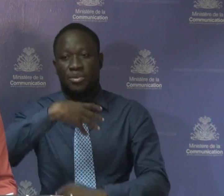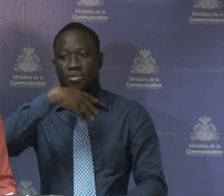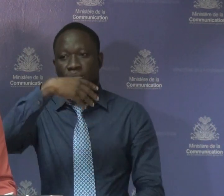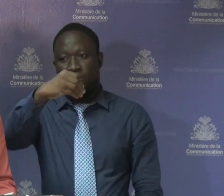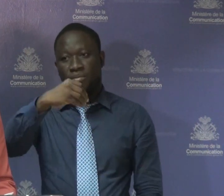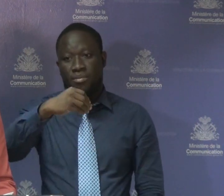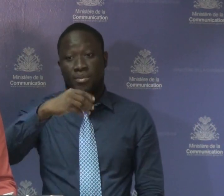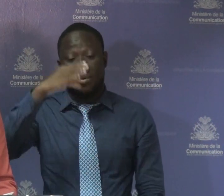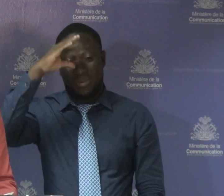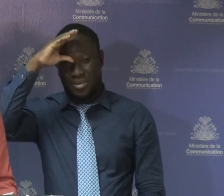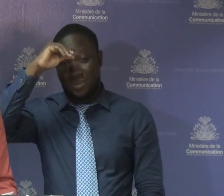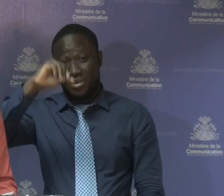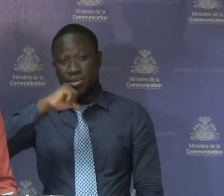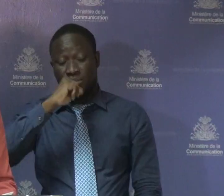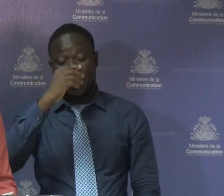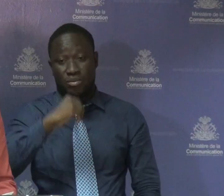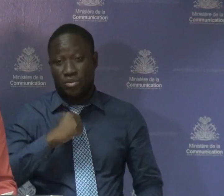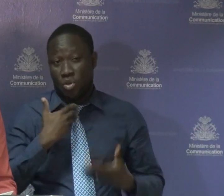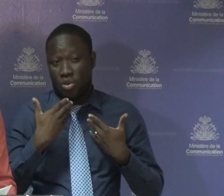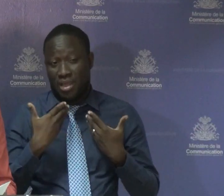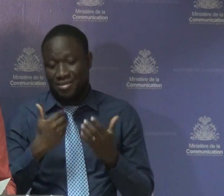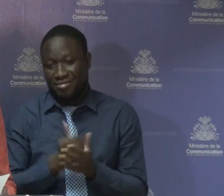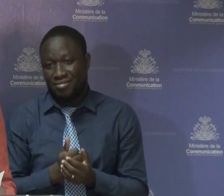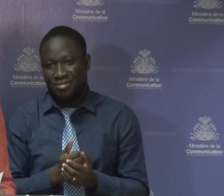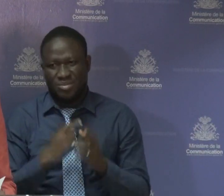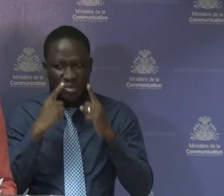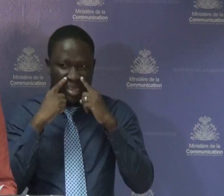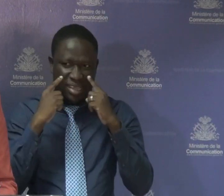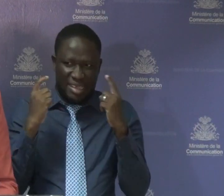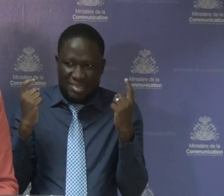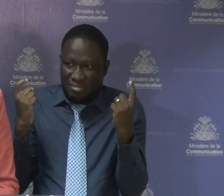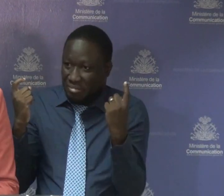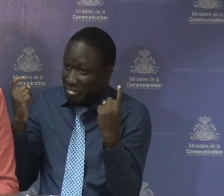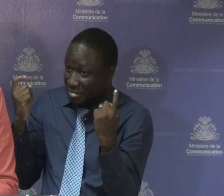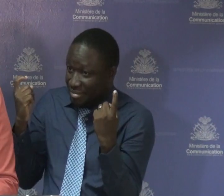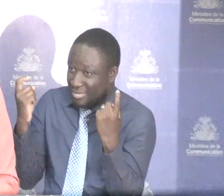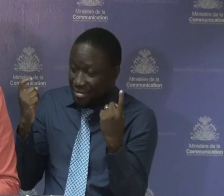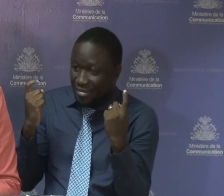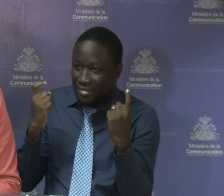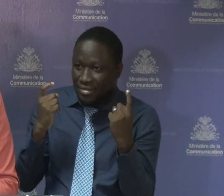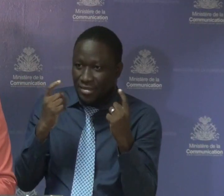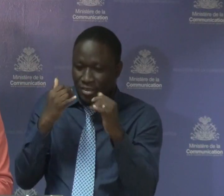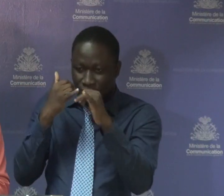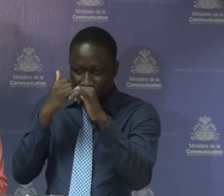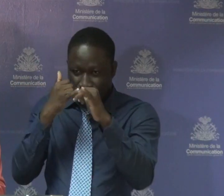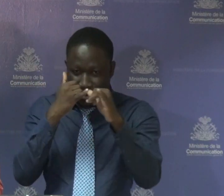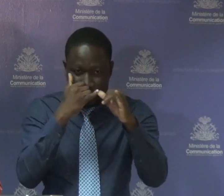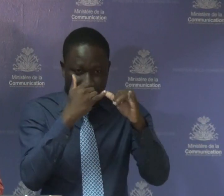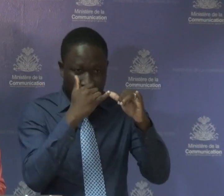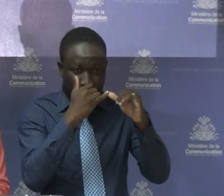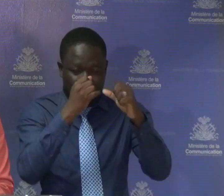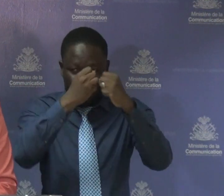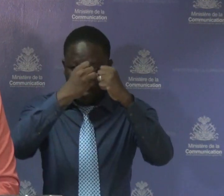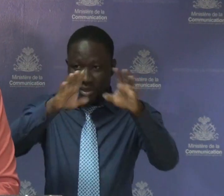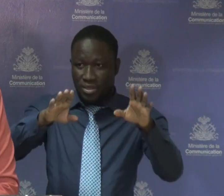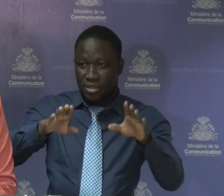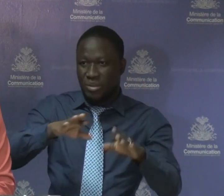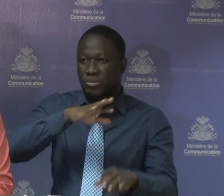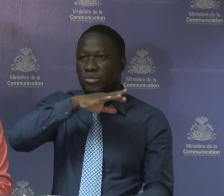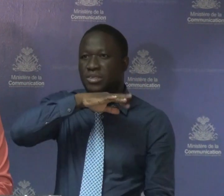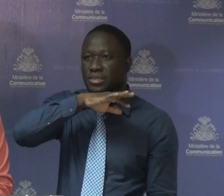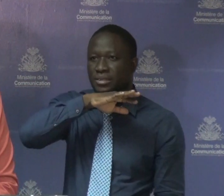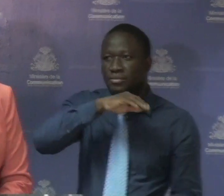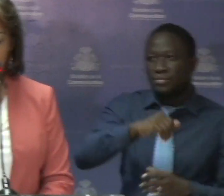Monsieur Isman, pas content. Moi, trop laide. Kodakou, cacassé. Moi trop